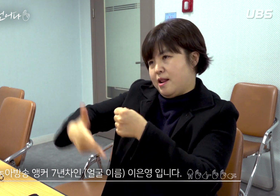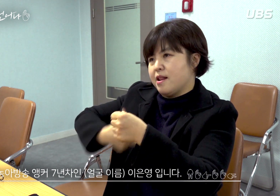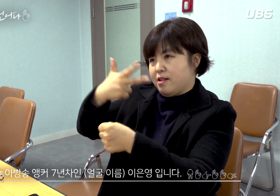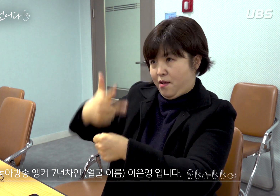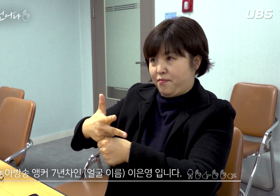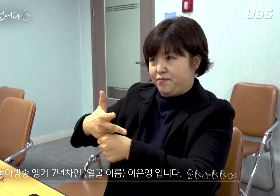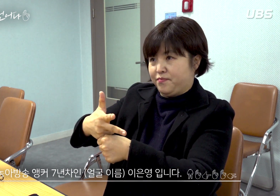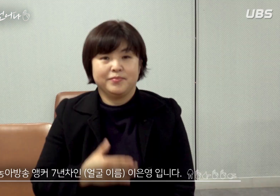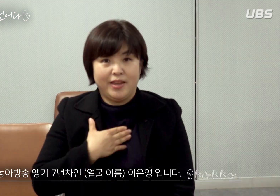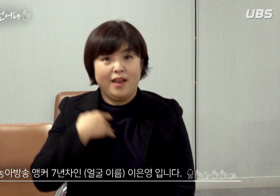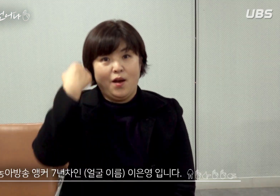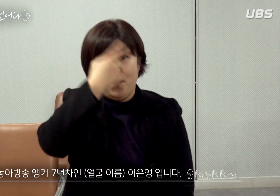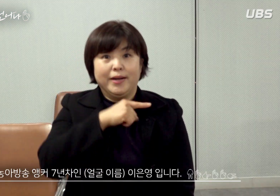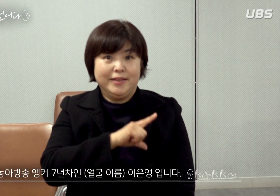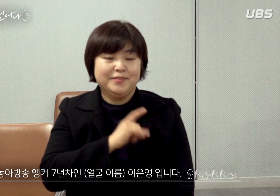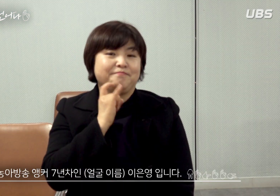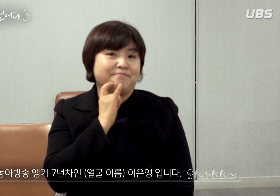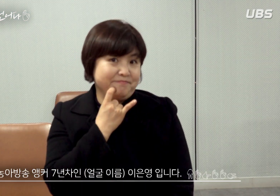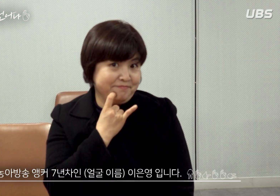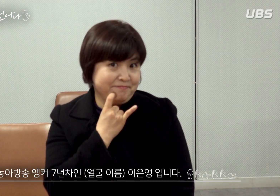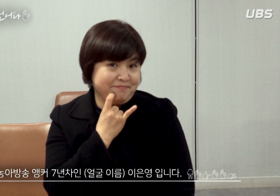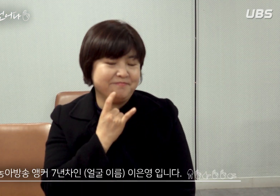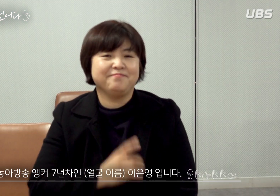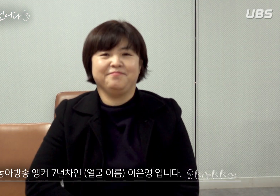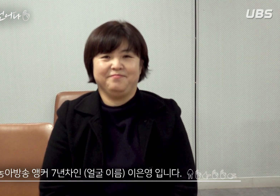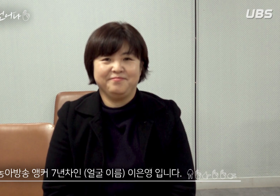7년 차인 이은영입니다.